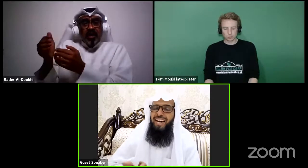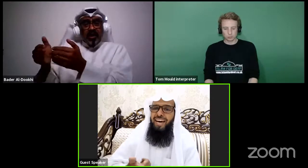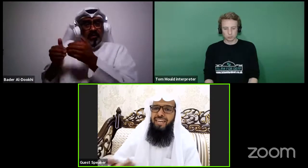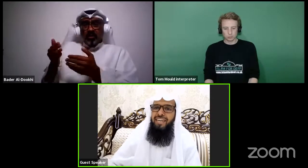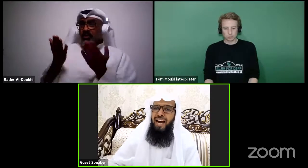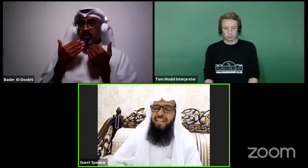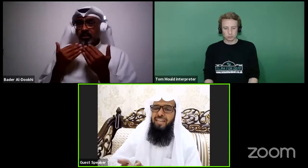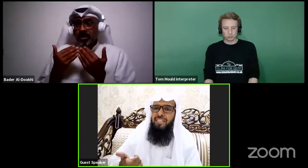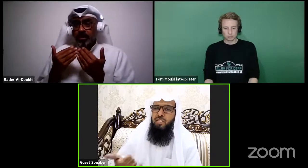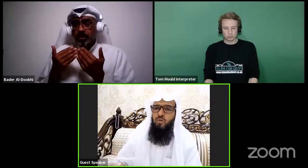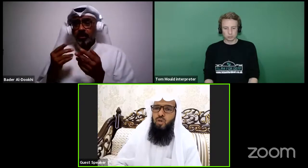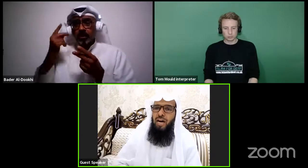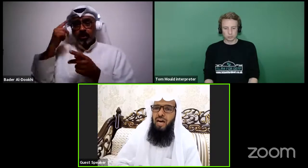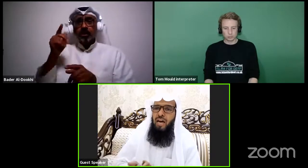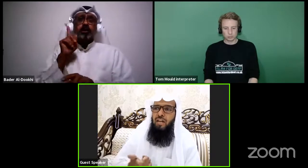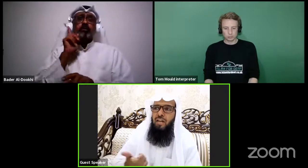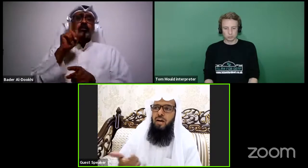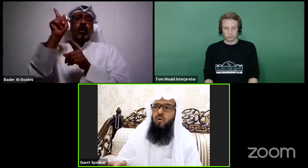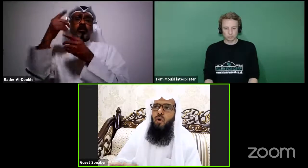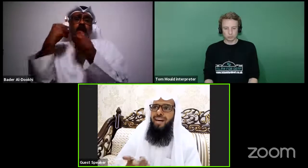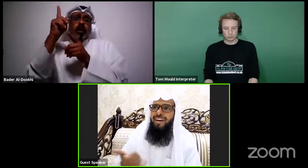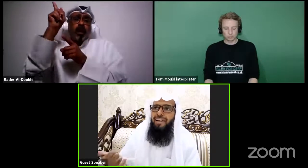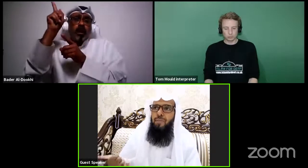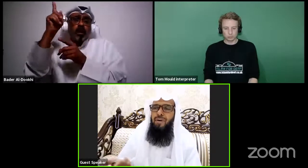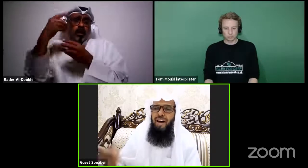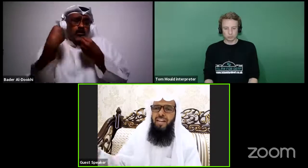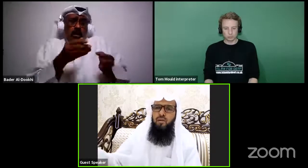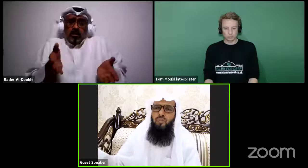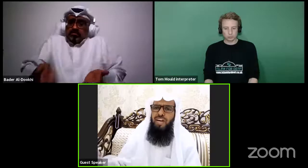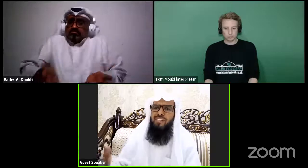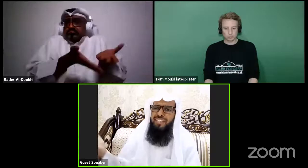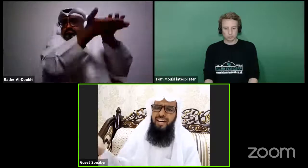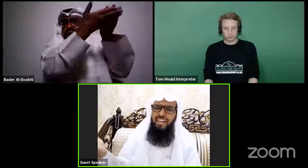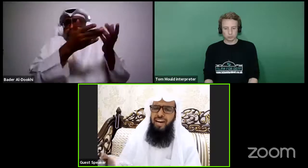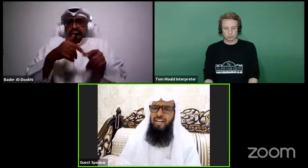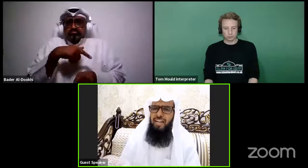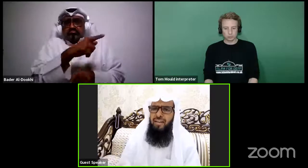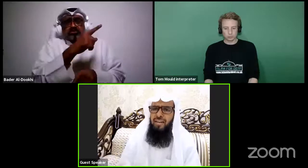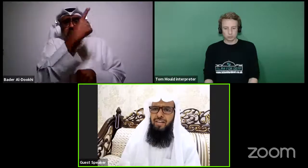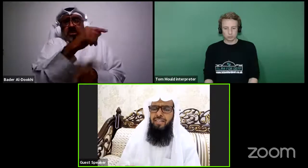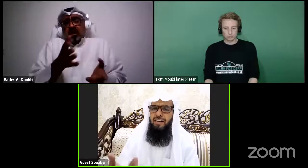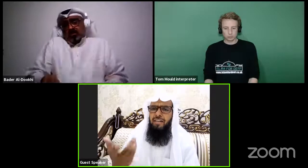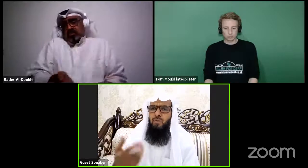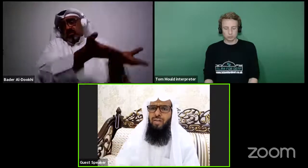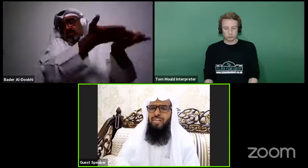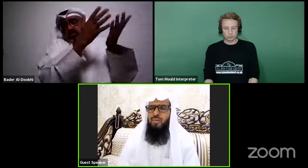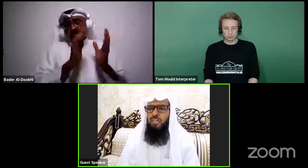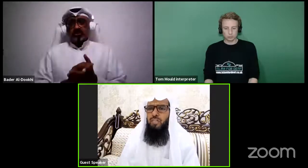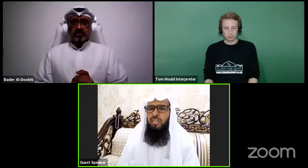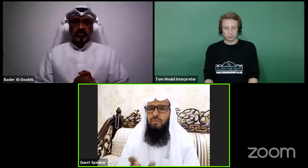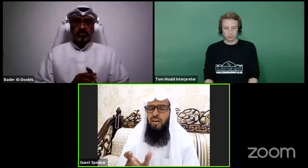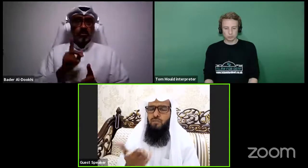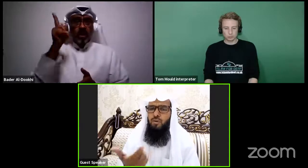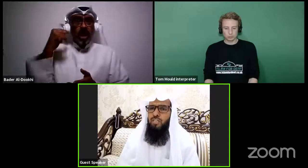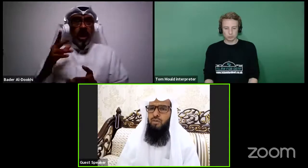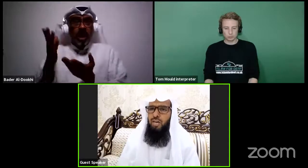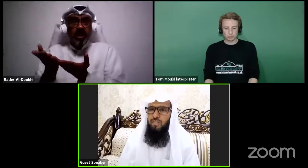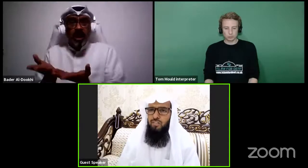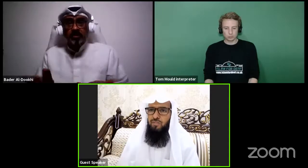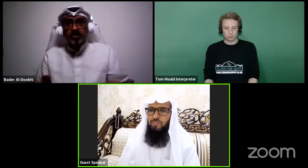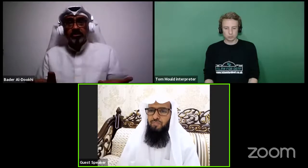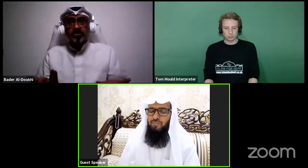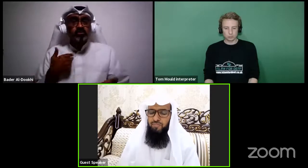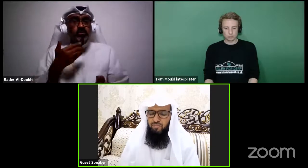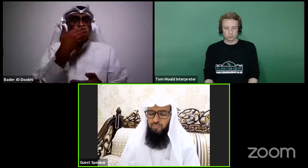فالله تعالى غني عن أن تترك له الحرام الذي هو في الأصل كان حلالا، لكن حرمه الله عز وجل لحكمة في وقت